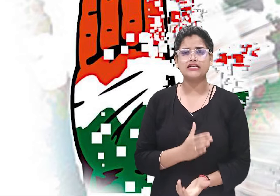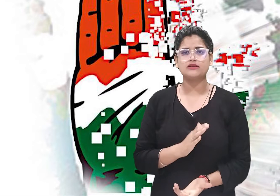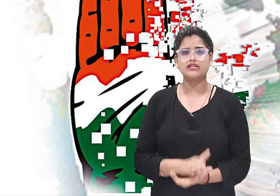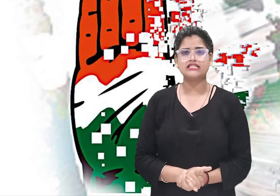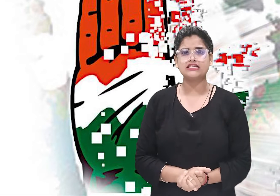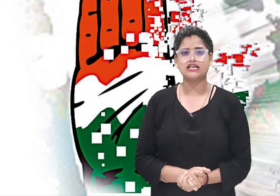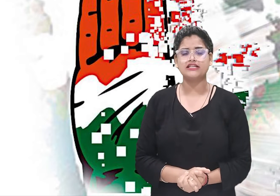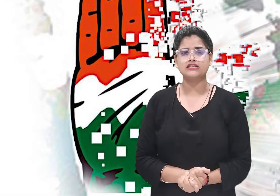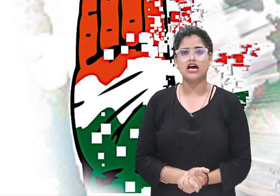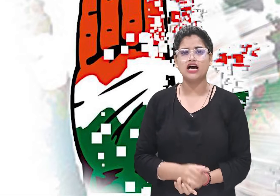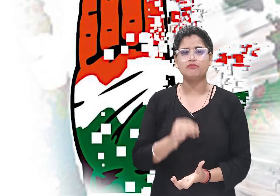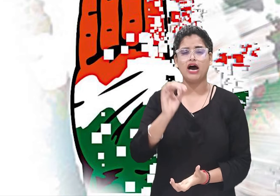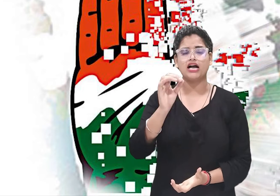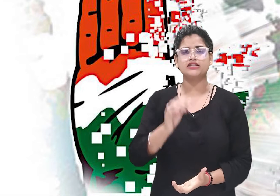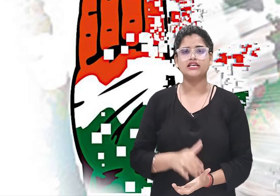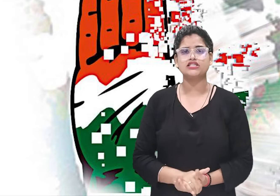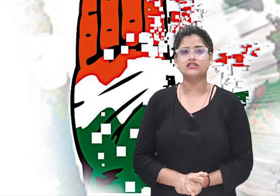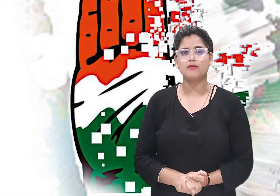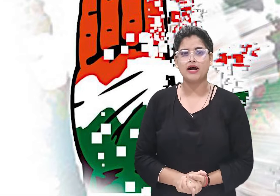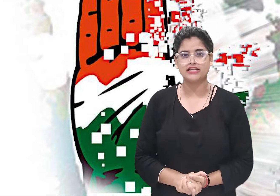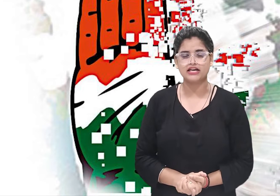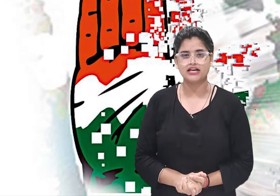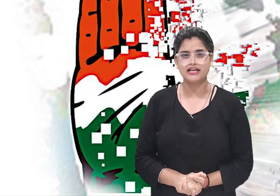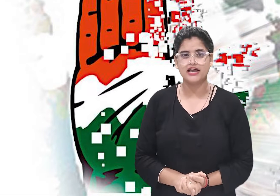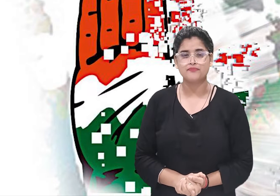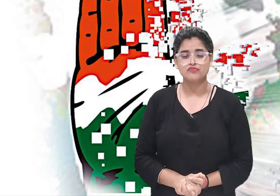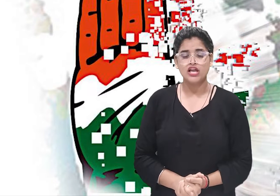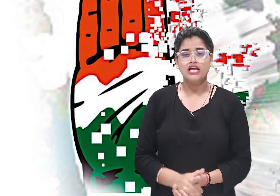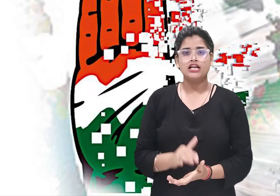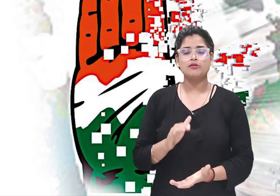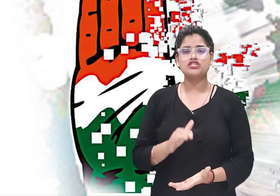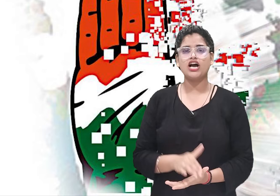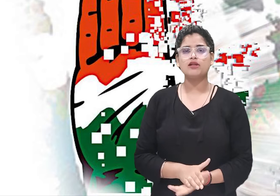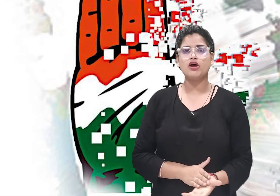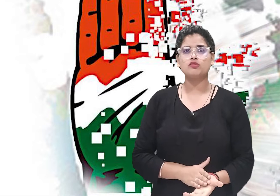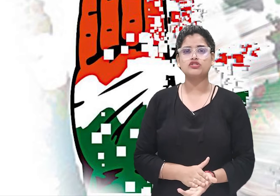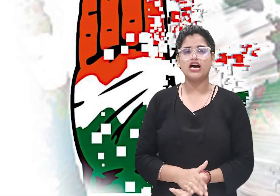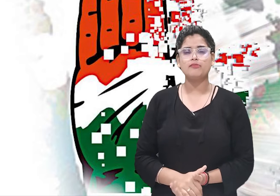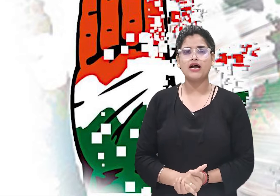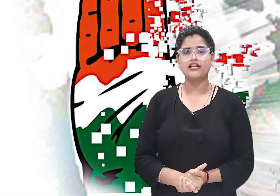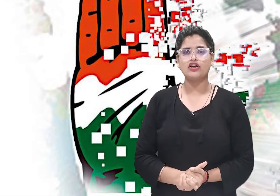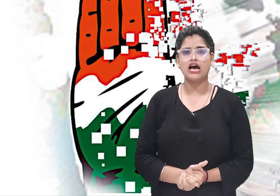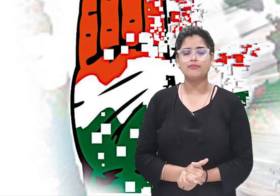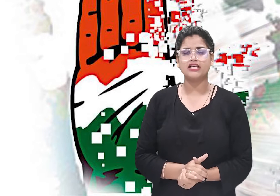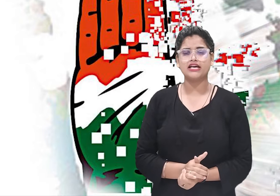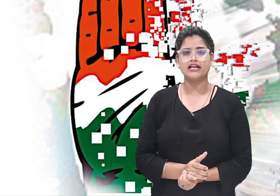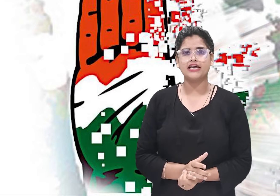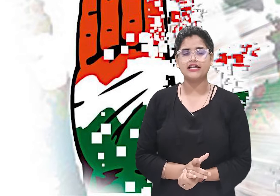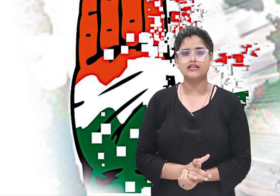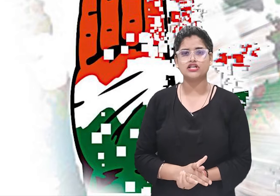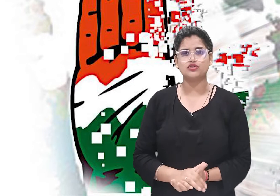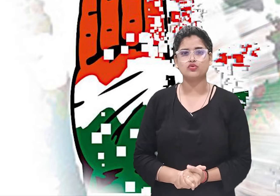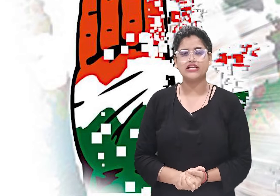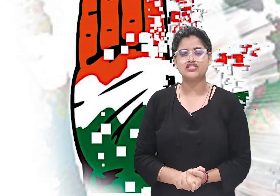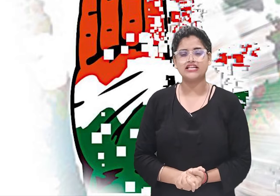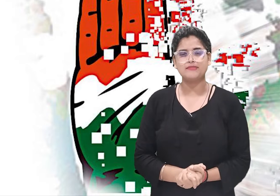बेसब्री से इसका इंतजार भारतीय जनता पार्टी कर रही है नमस्कार मैं हूं मुस्कान पांडे और आप देख रहे हैं नजर टुडे चलिए